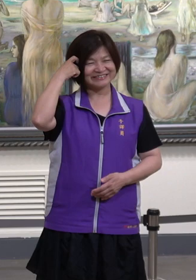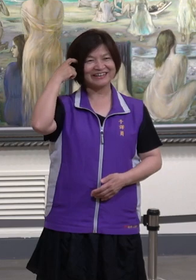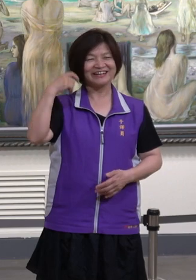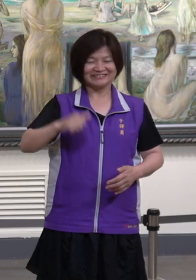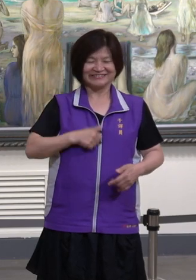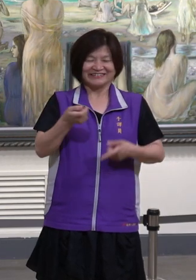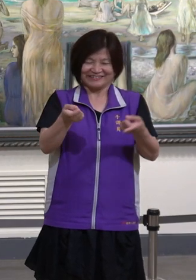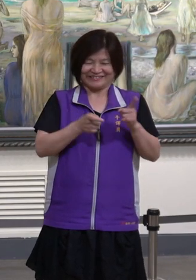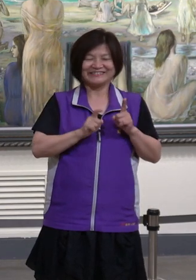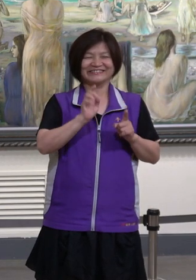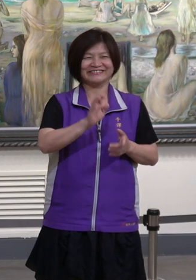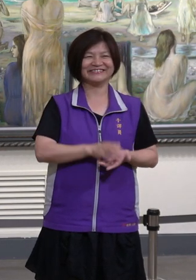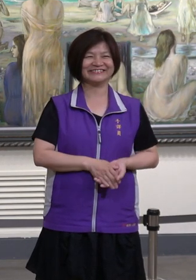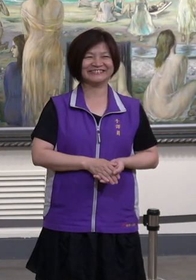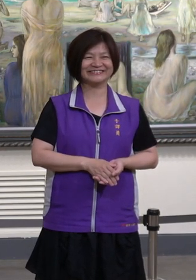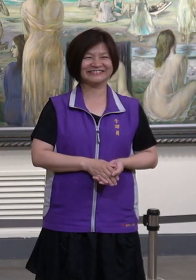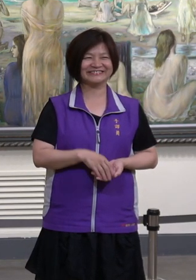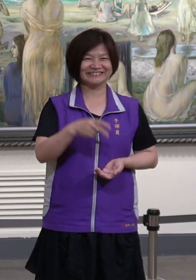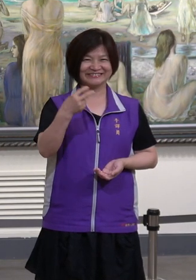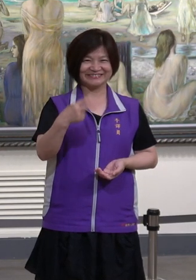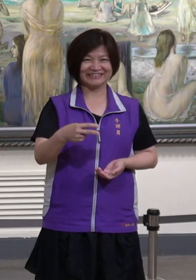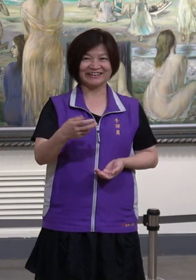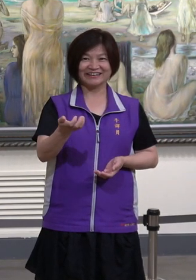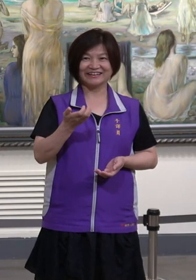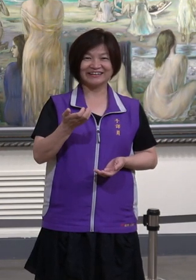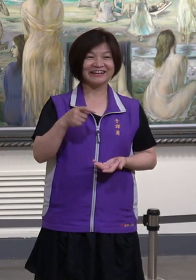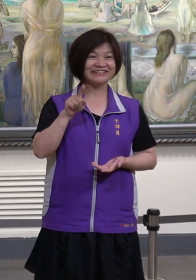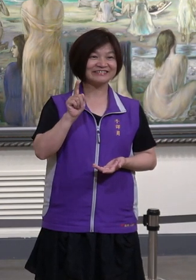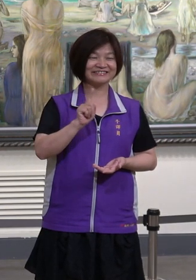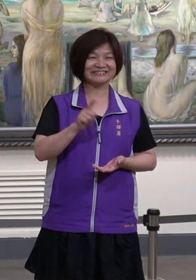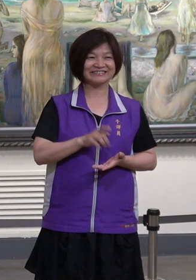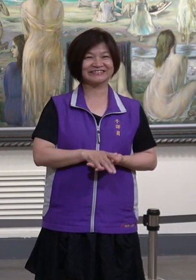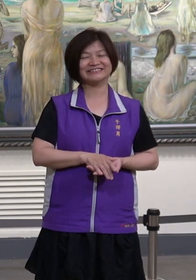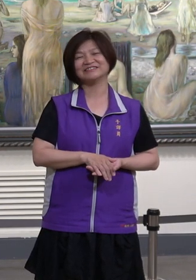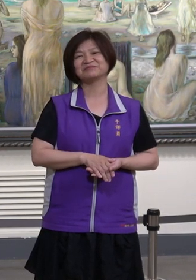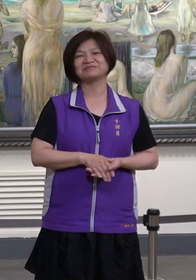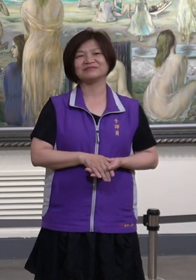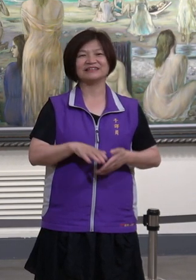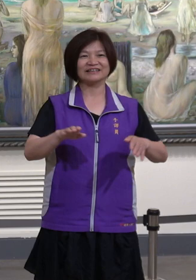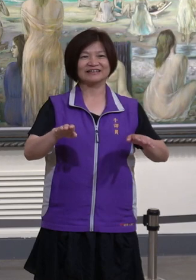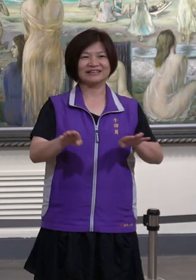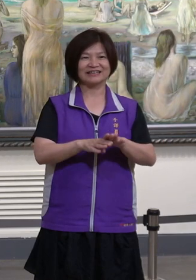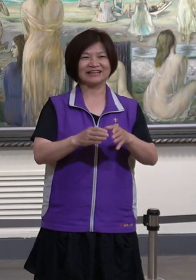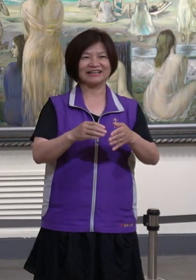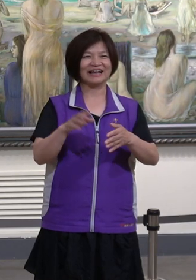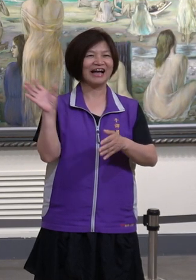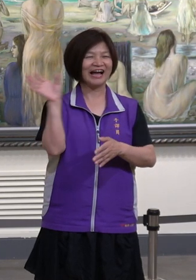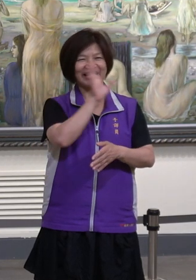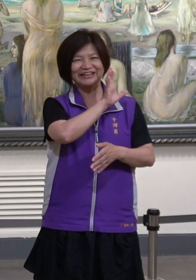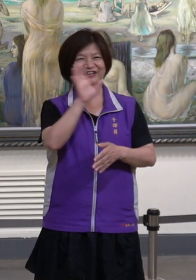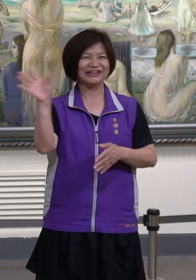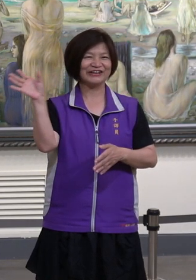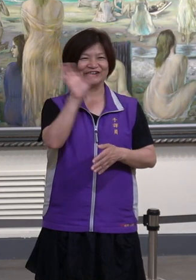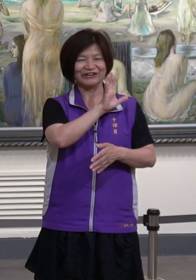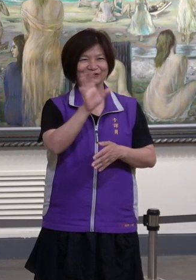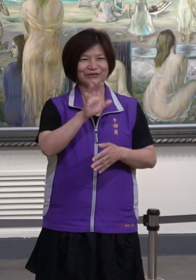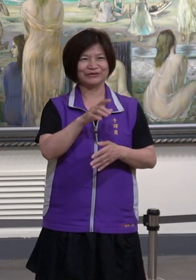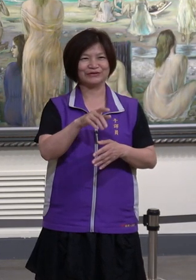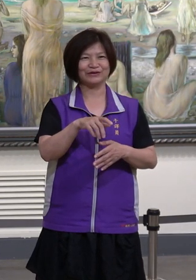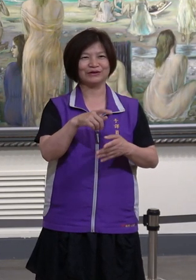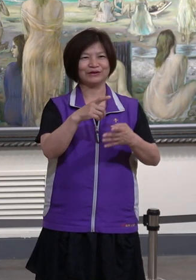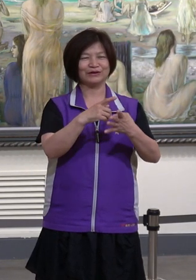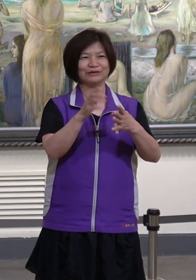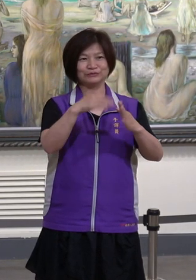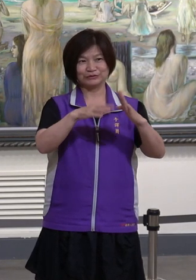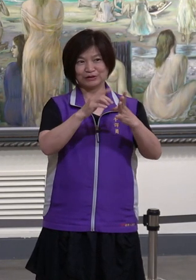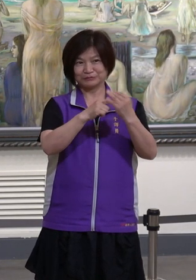动。那我们这一次刚才进行的是我们开始的音乐进入空间，我们有15所学校